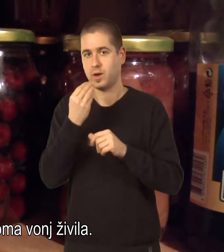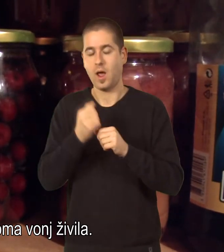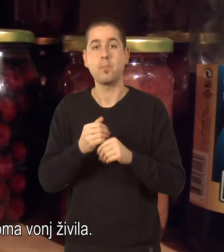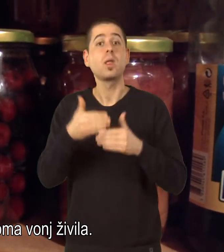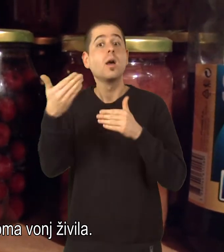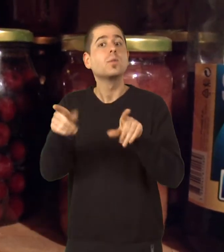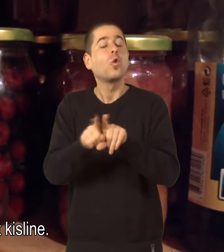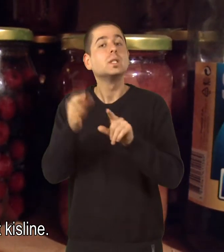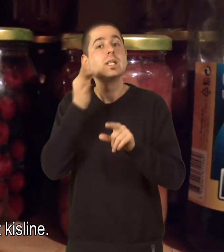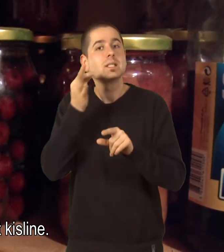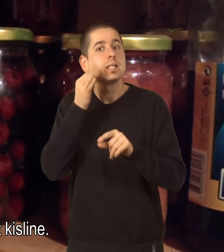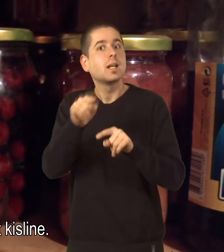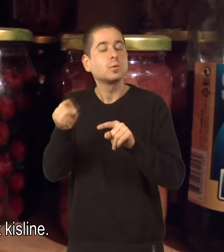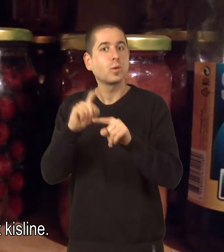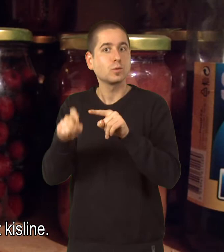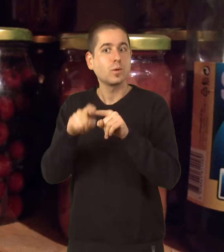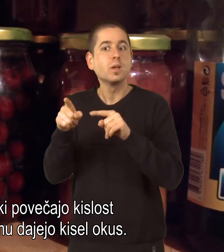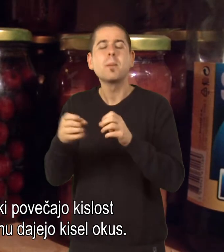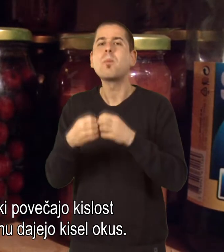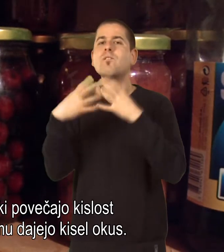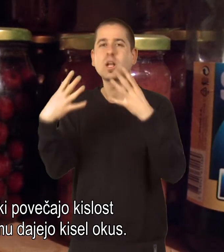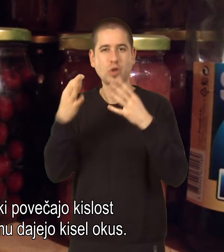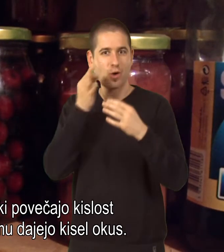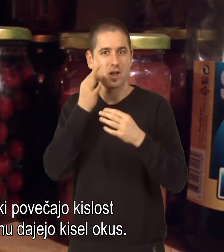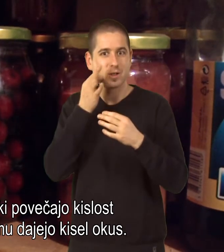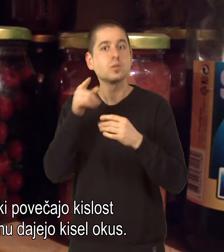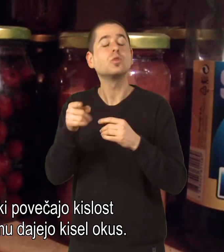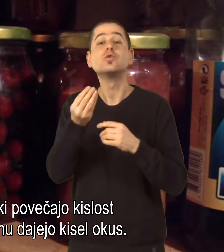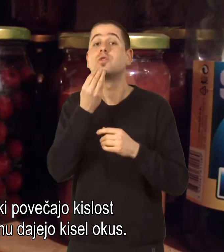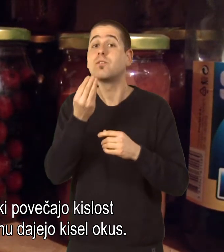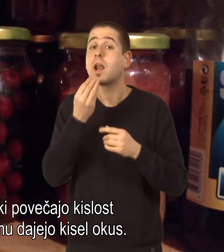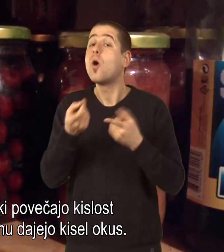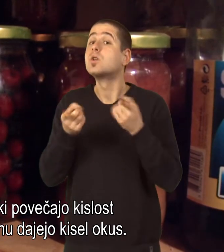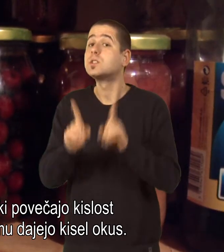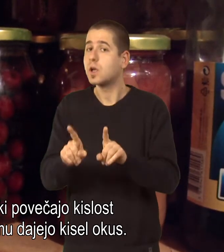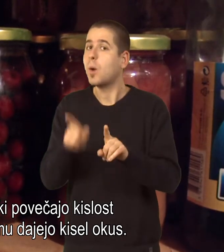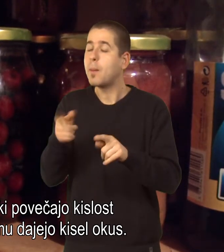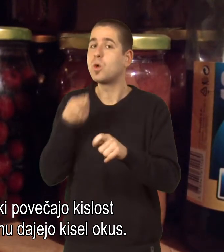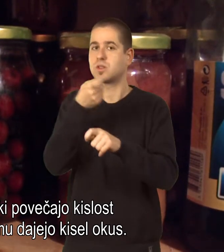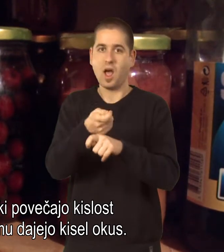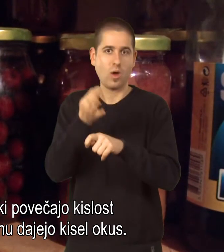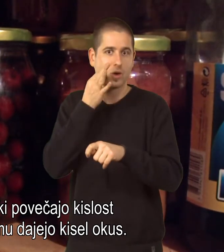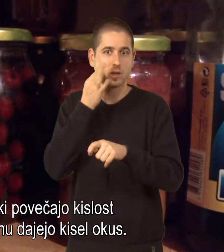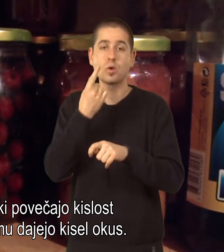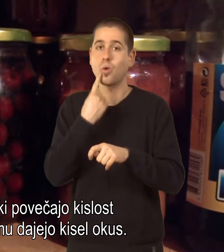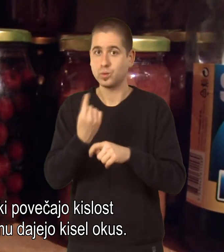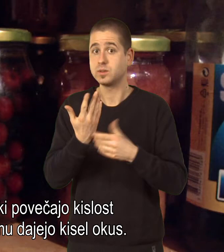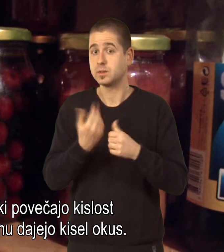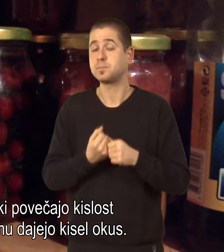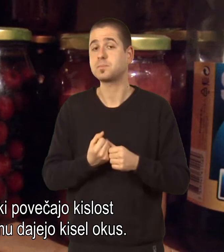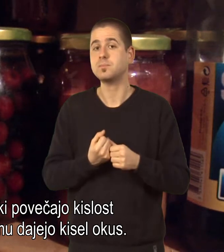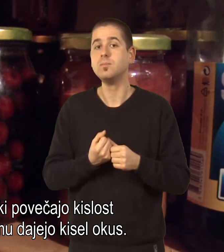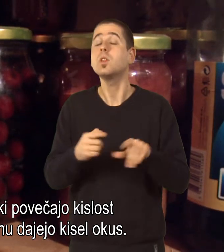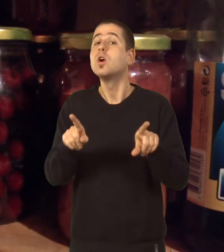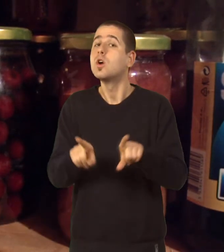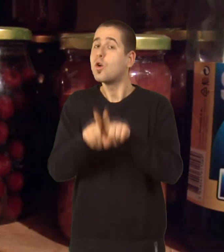živila. Kot kisline so snovi, ki povečajo kislost živila oziroma mu dajejo kisel